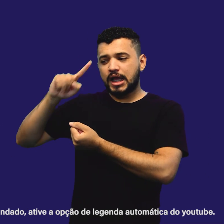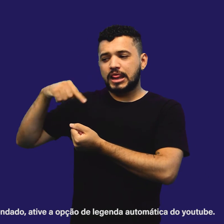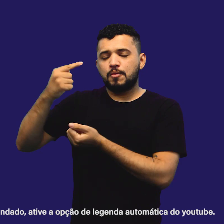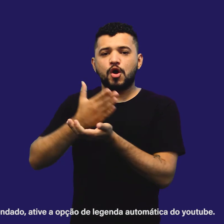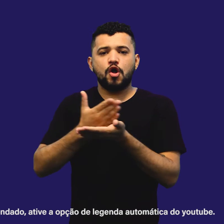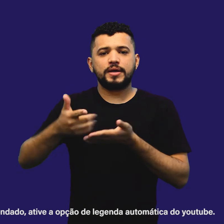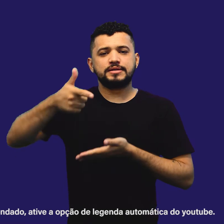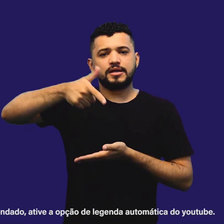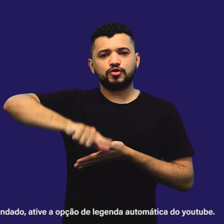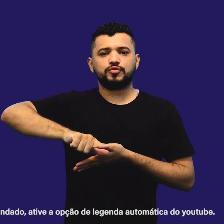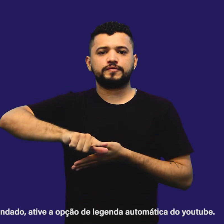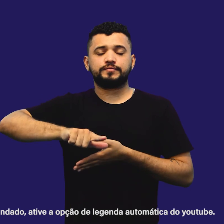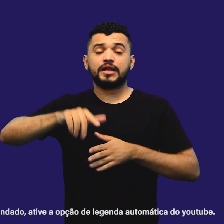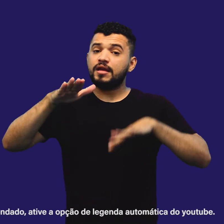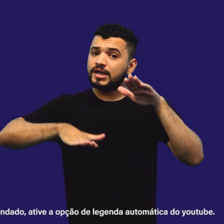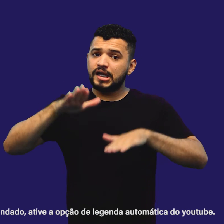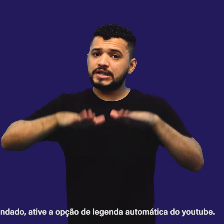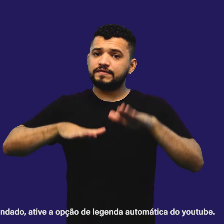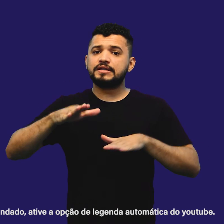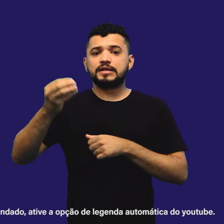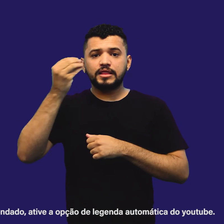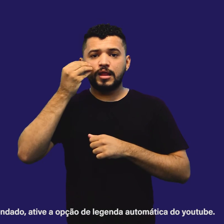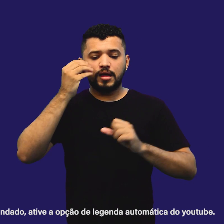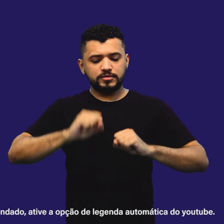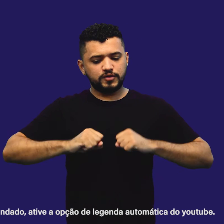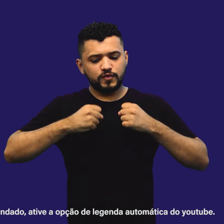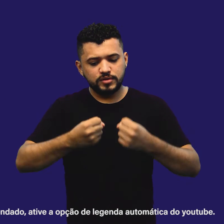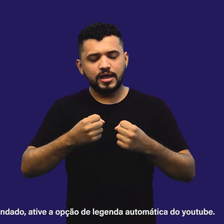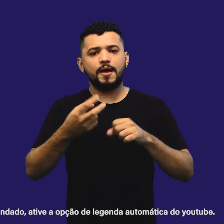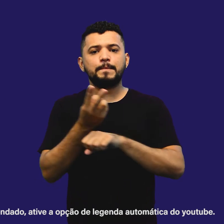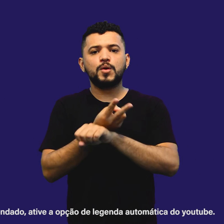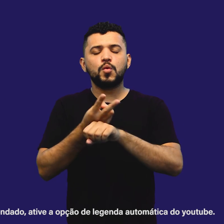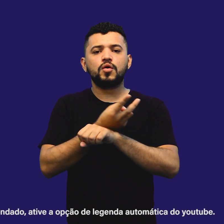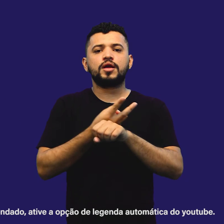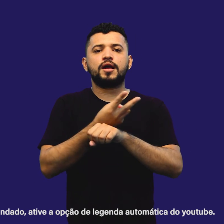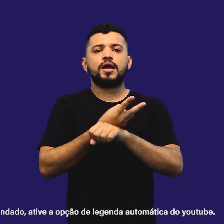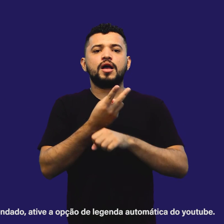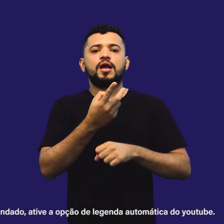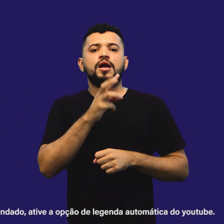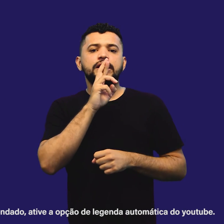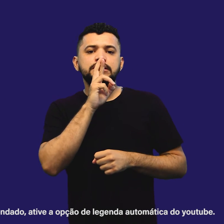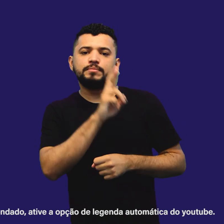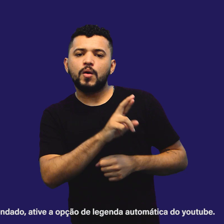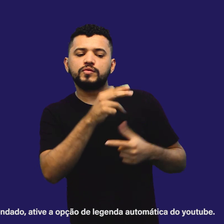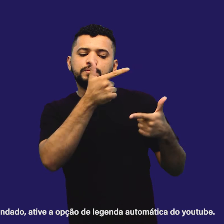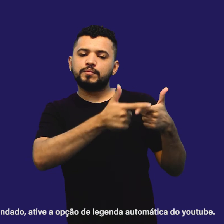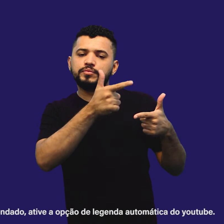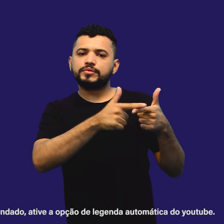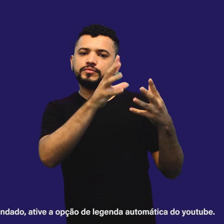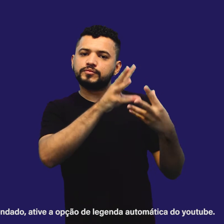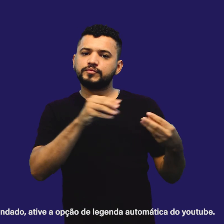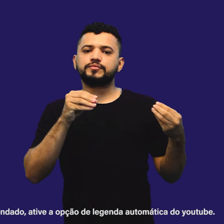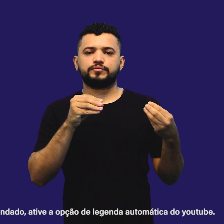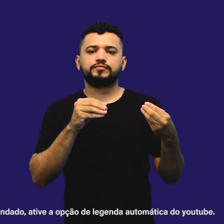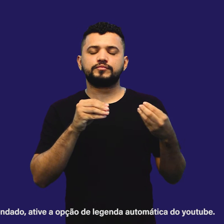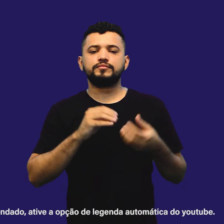mais agressivo em algum ponto que precisa ser solucionado. Mas uma coisa eu acho que é comum. A gente tem que saber a hora